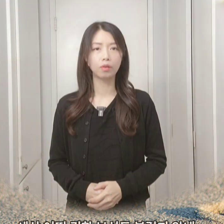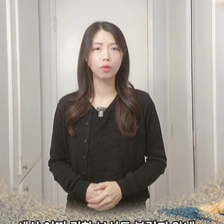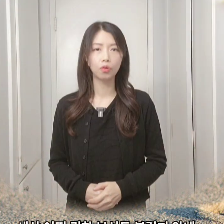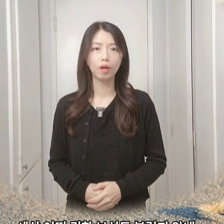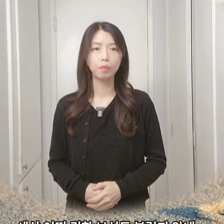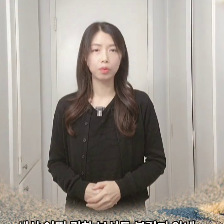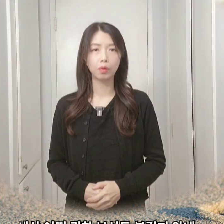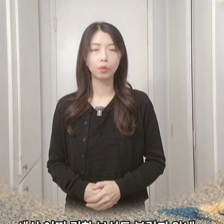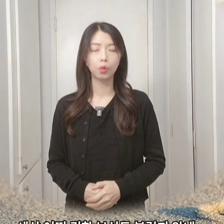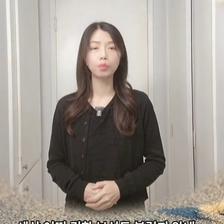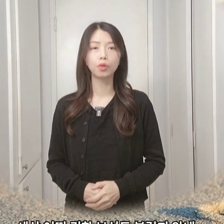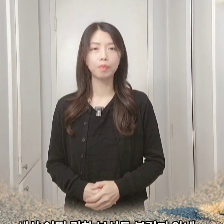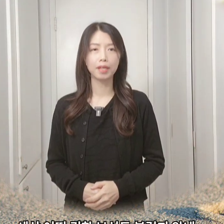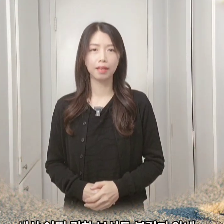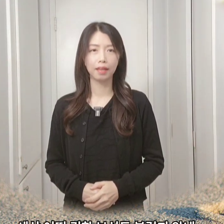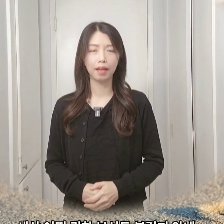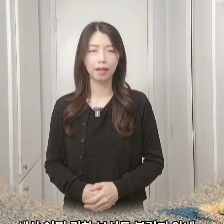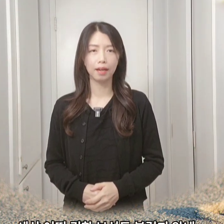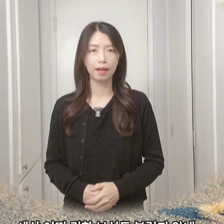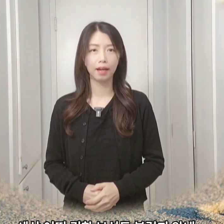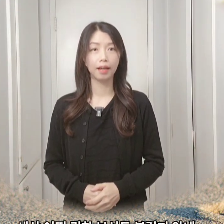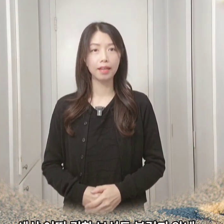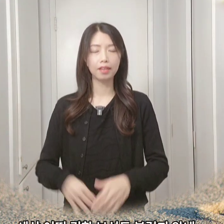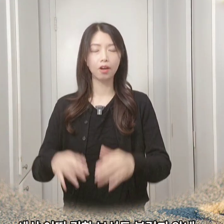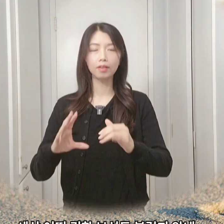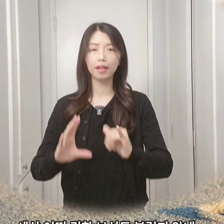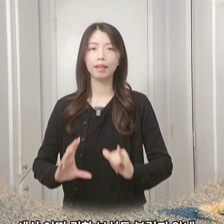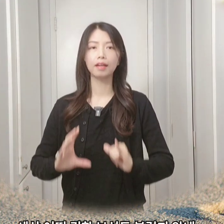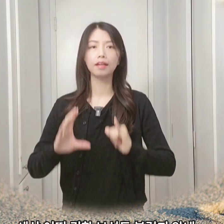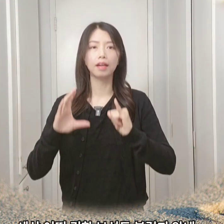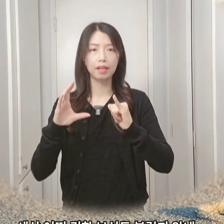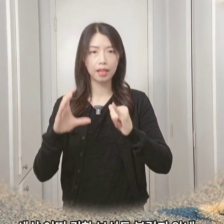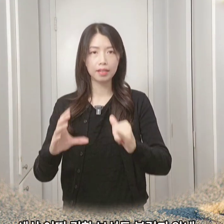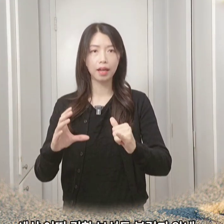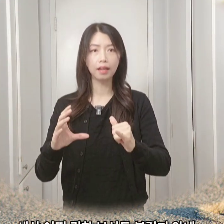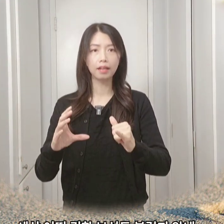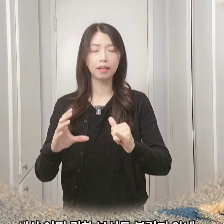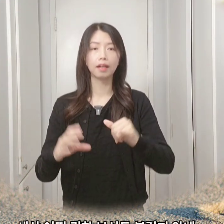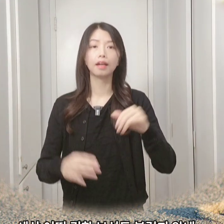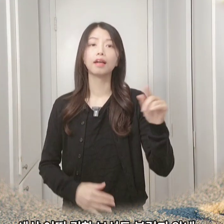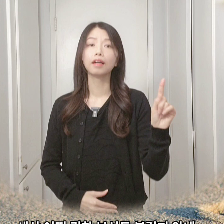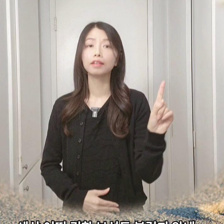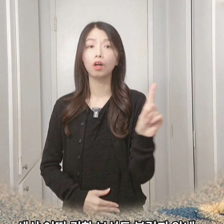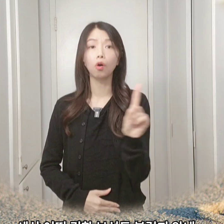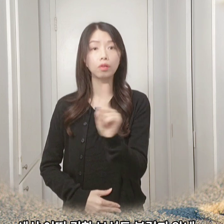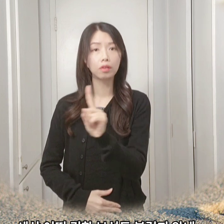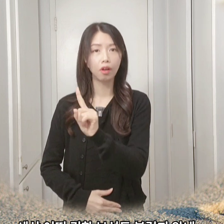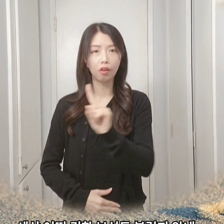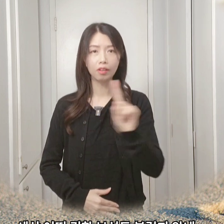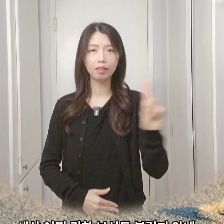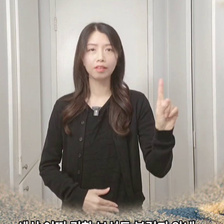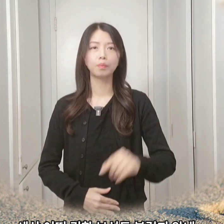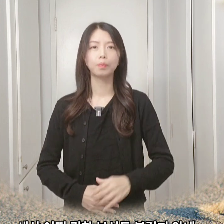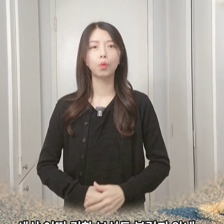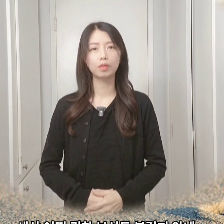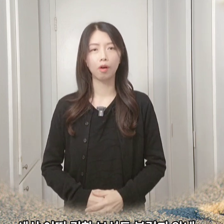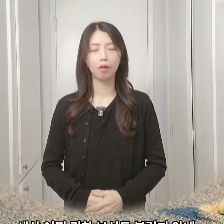세상 어떤 귀한 보석도 부럽지 않네. 아까 했죠. 세상 그